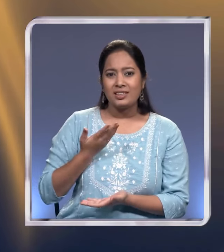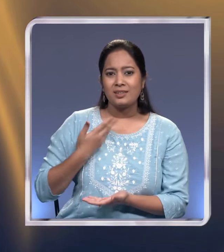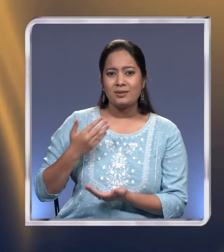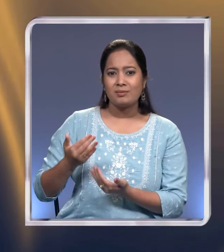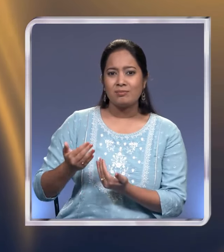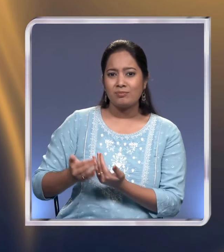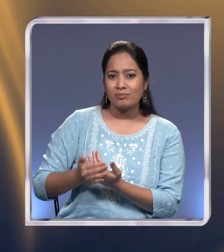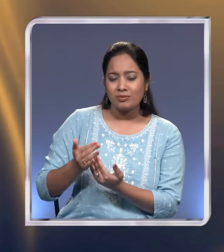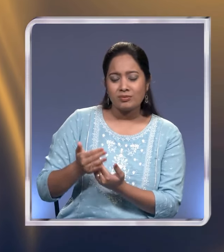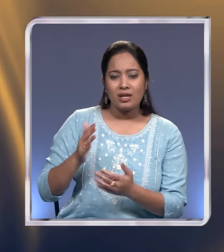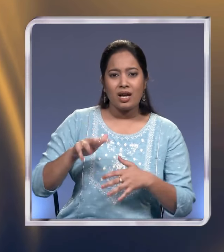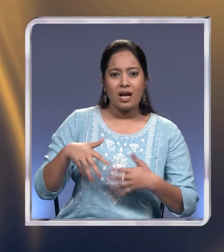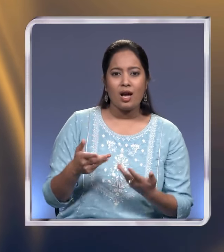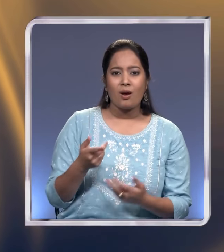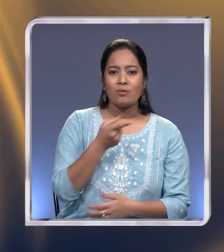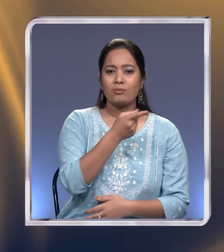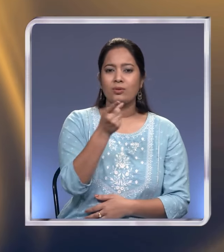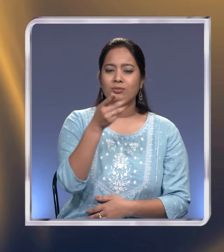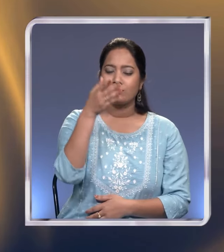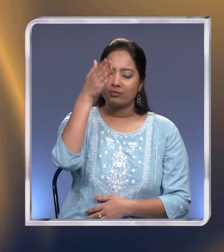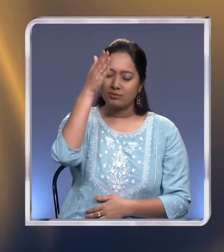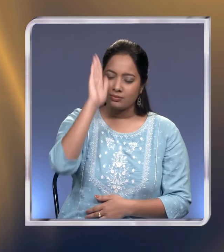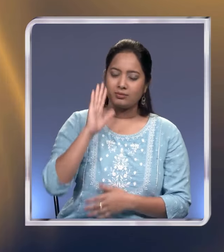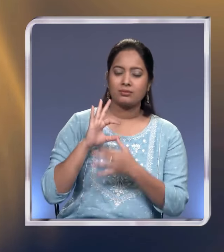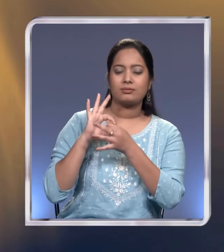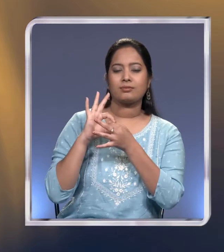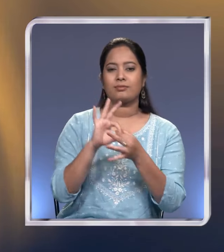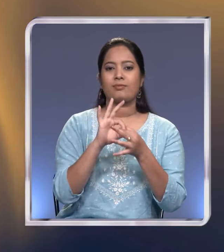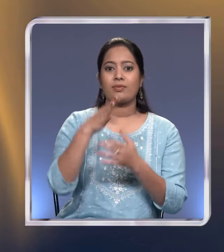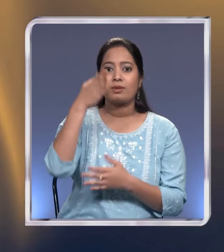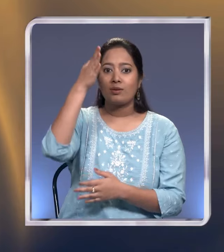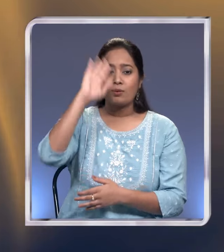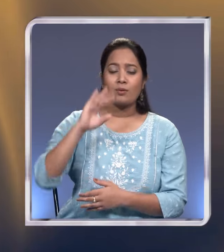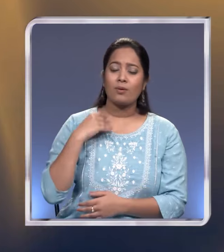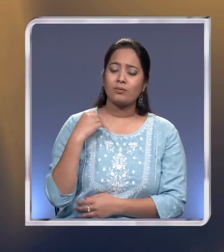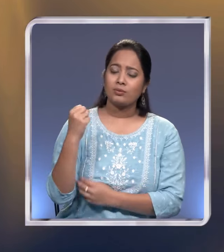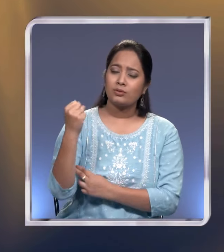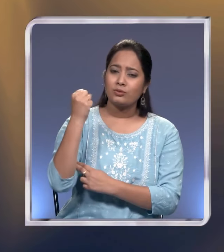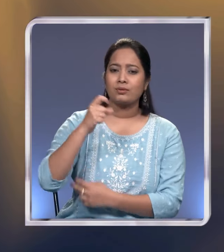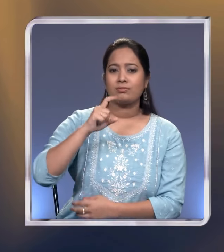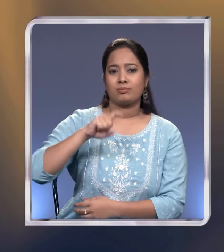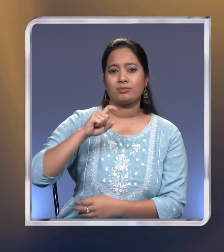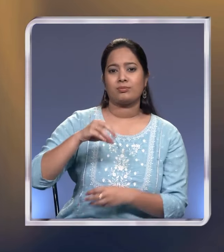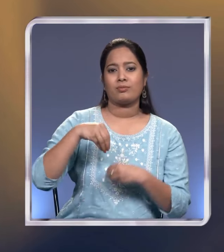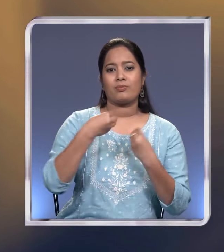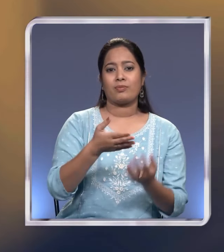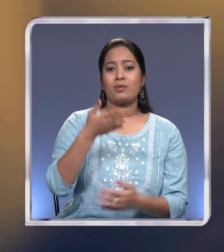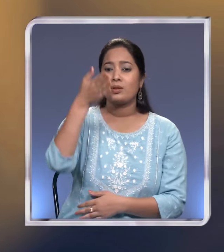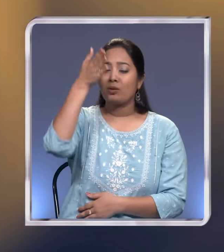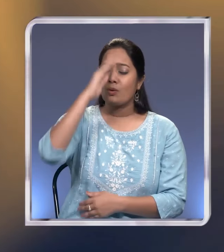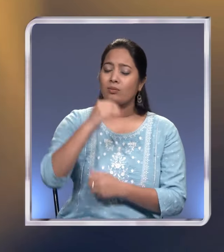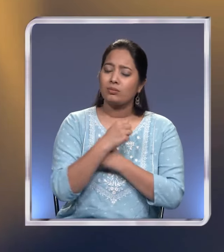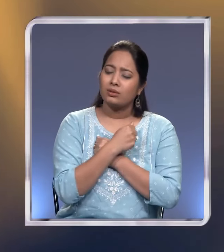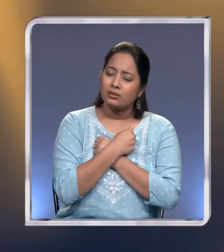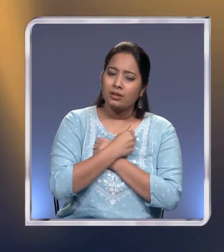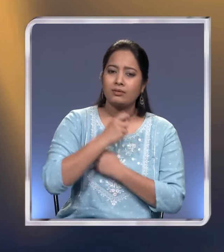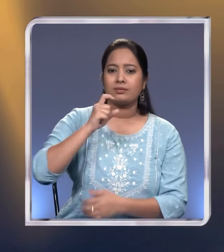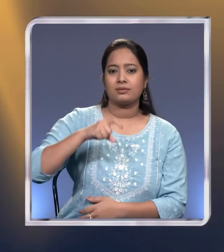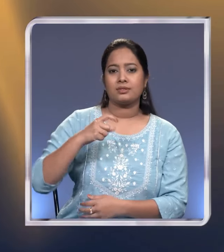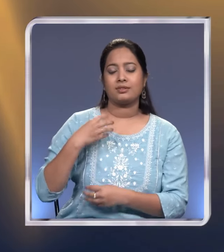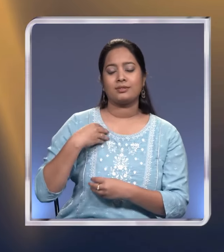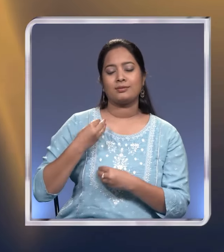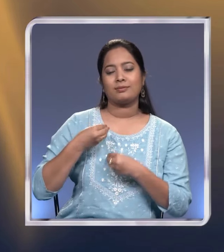परिवार में, अपने जीवन में इंक्लूड नहीं कर पा रहे हैं, तो आप परमेश्वर के पास आएं। आपको परमेश्वर के सामर्थ्य की ज़रूरत है, परमेश्वर